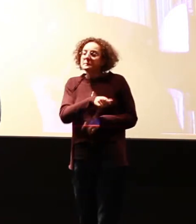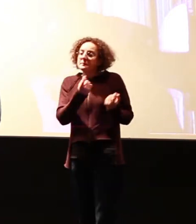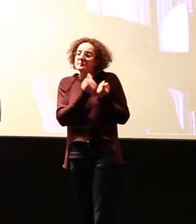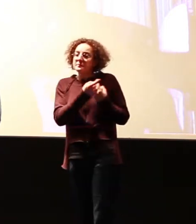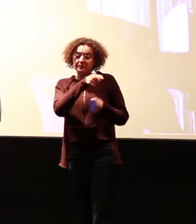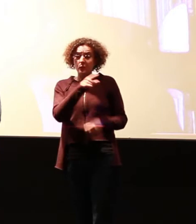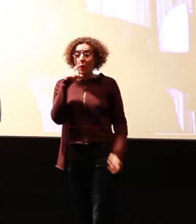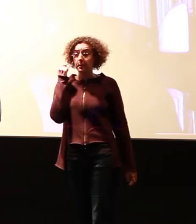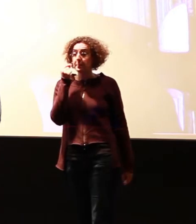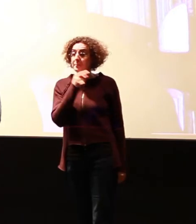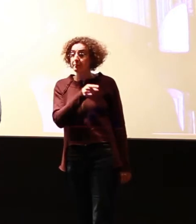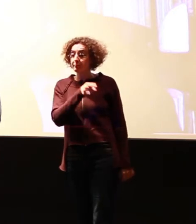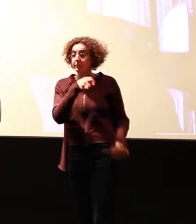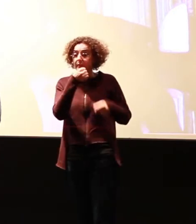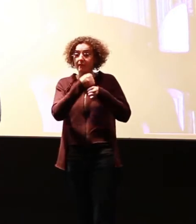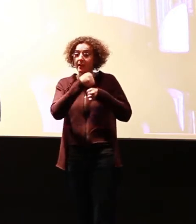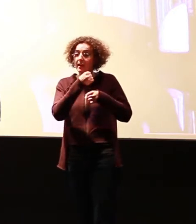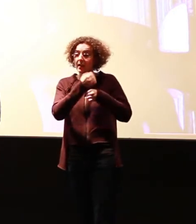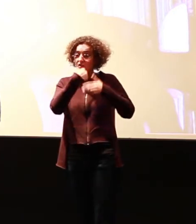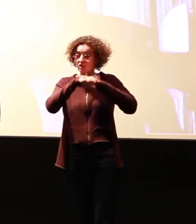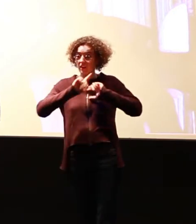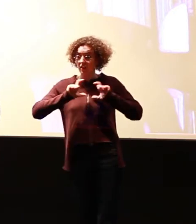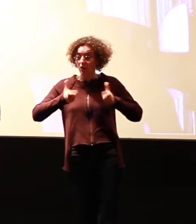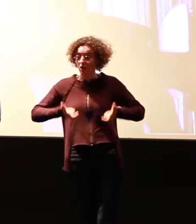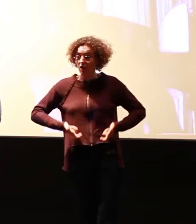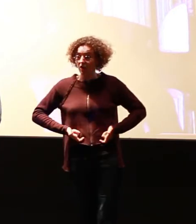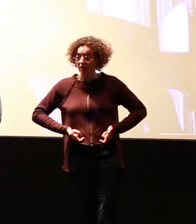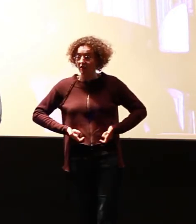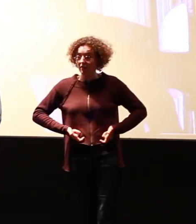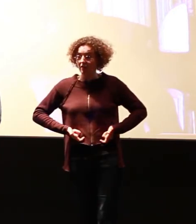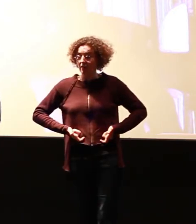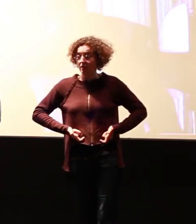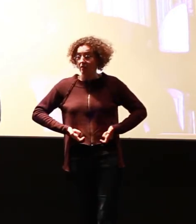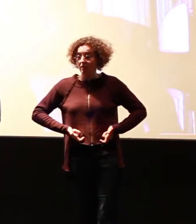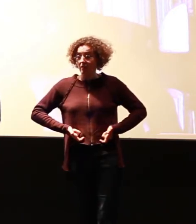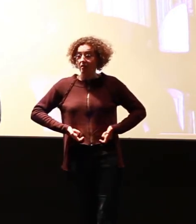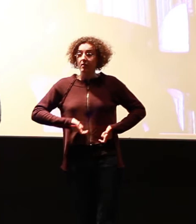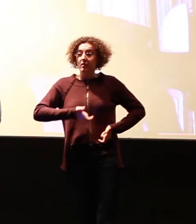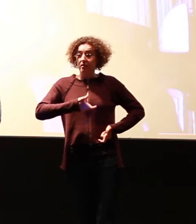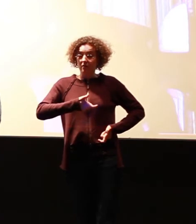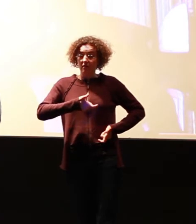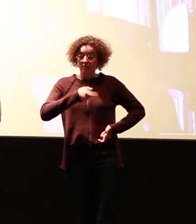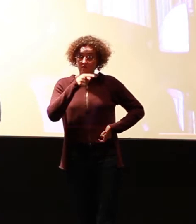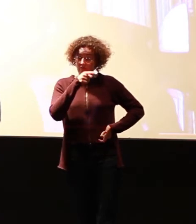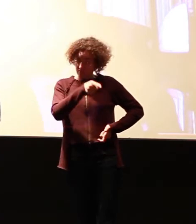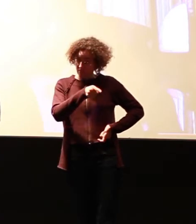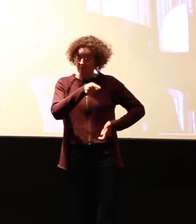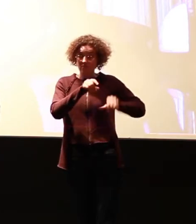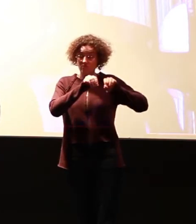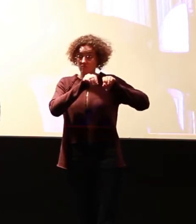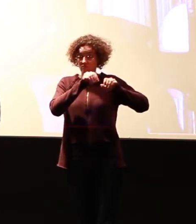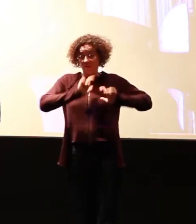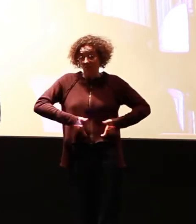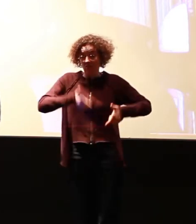un homme qui travaille dans une école. Où on enseigne la langue des signes. En France ? Non, au Sénégal.